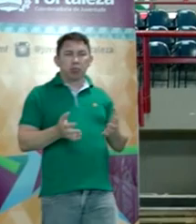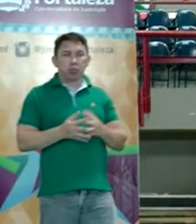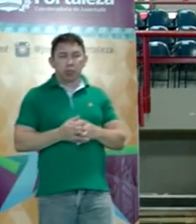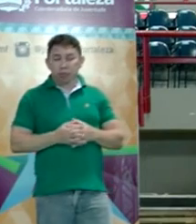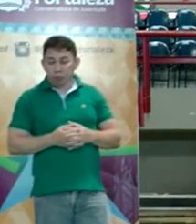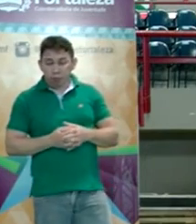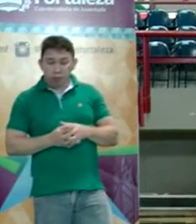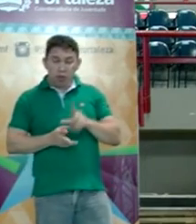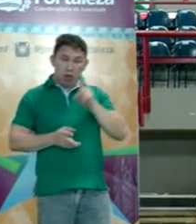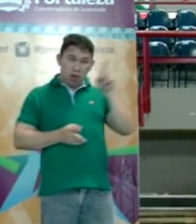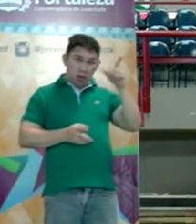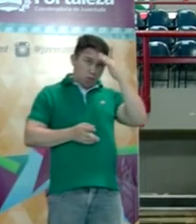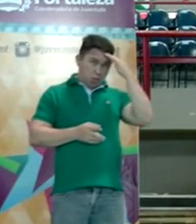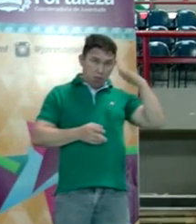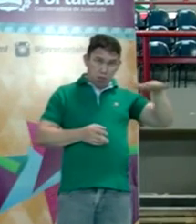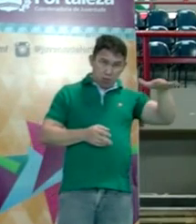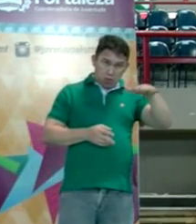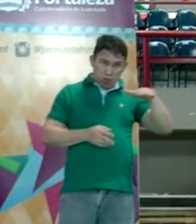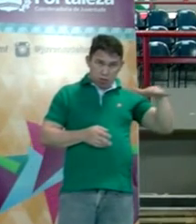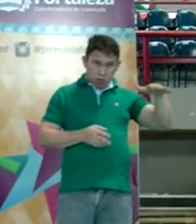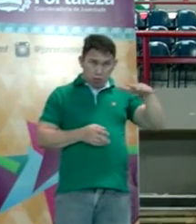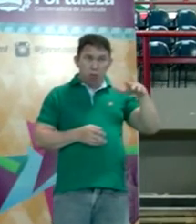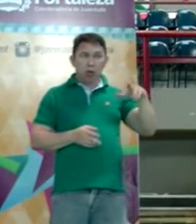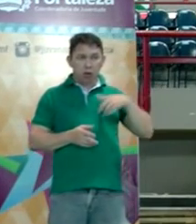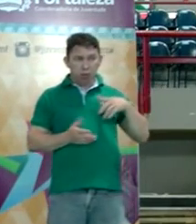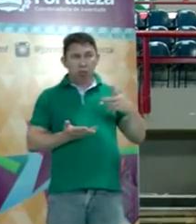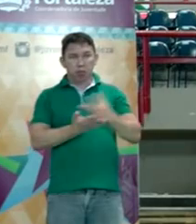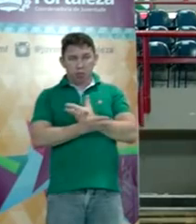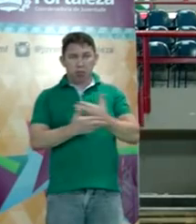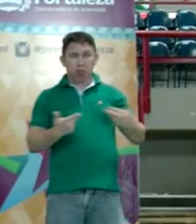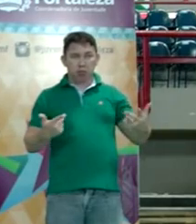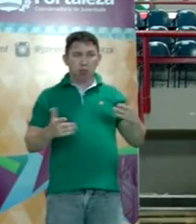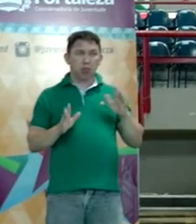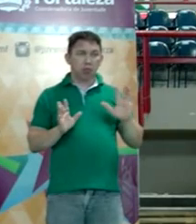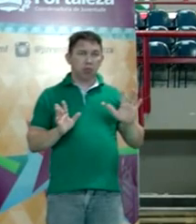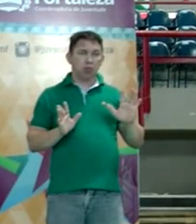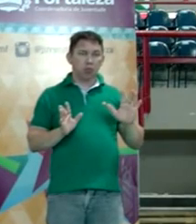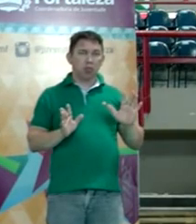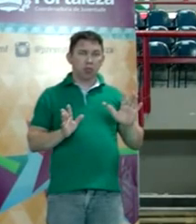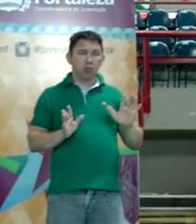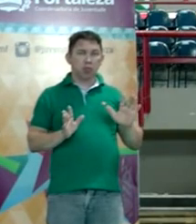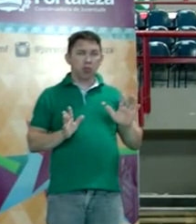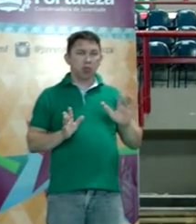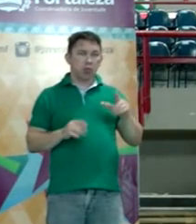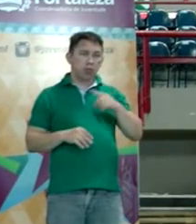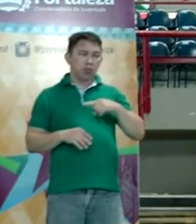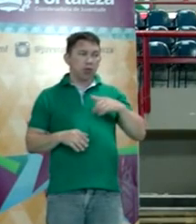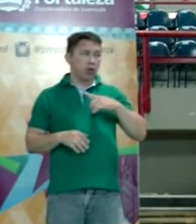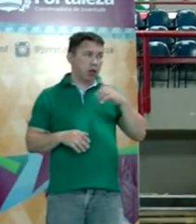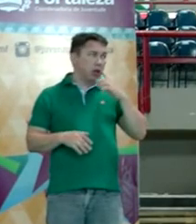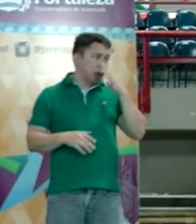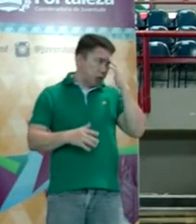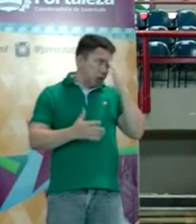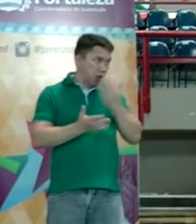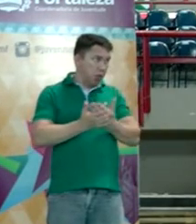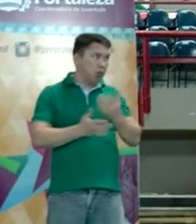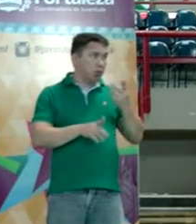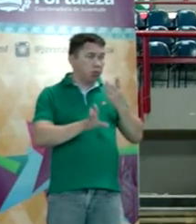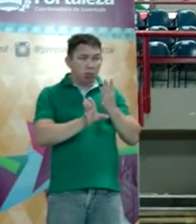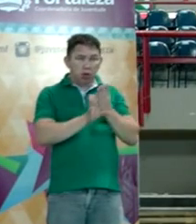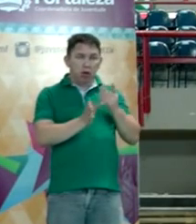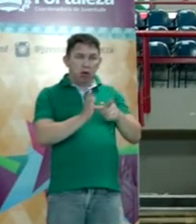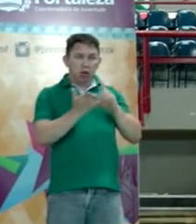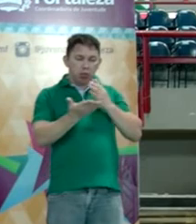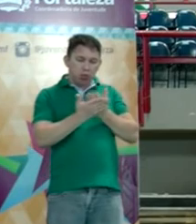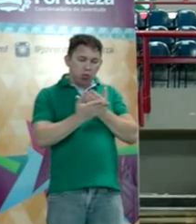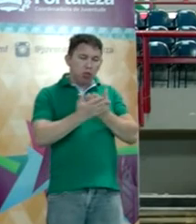O pessoal da Petrobras, pode até acontecer um acidente desse, mas aí vai ser para gente que é muito descuidada. Por quê? Porque o cara